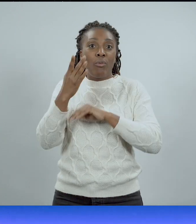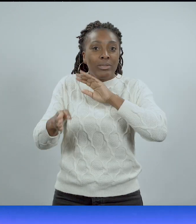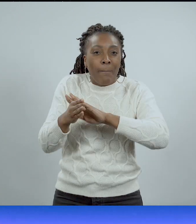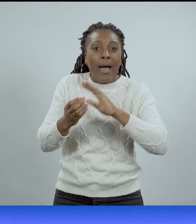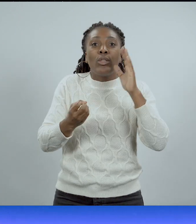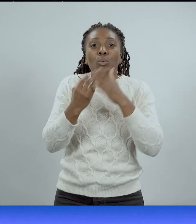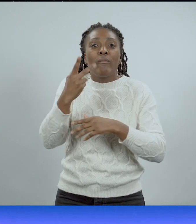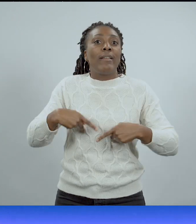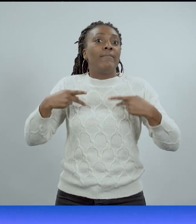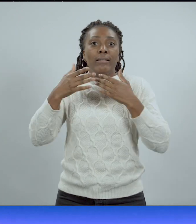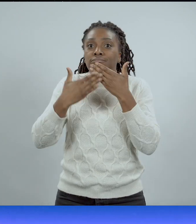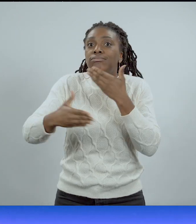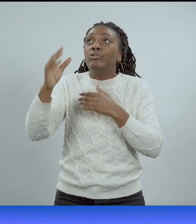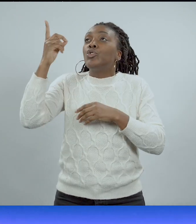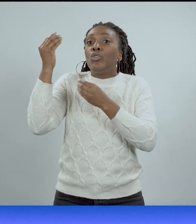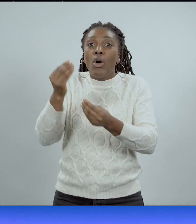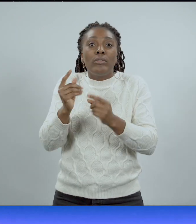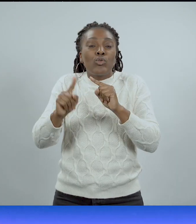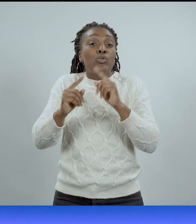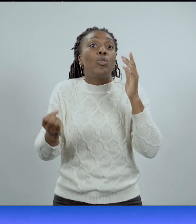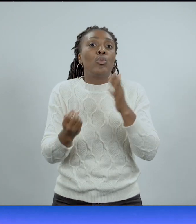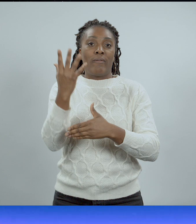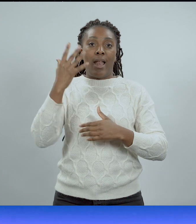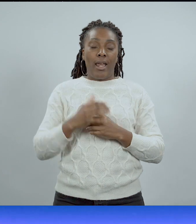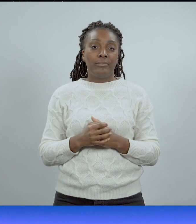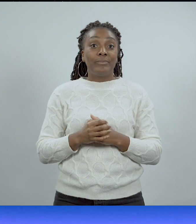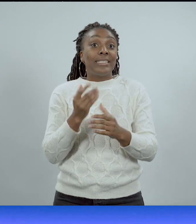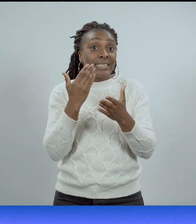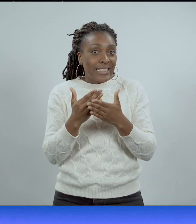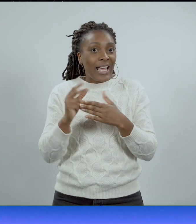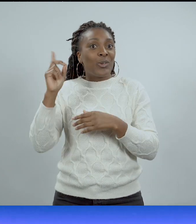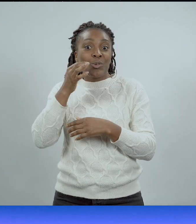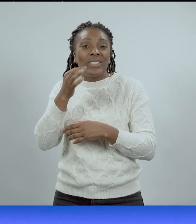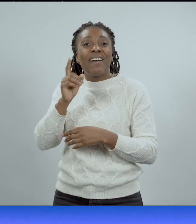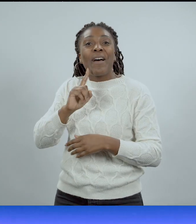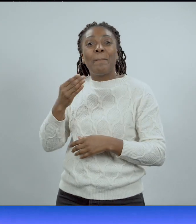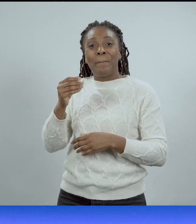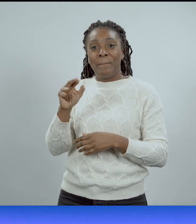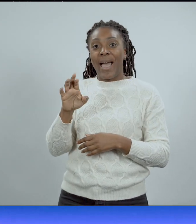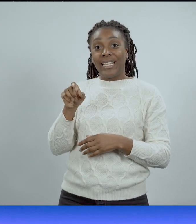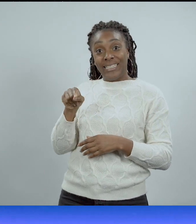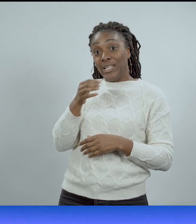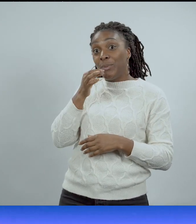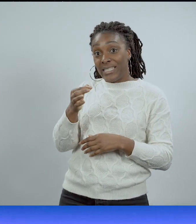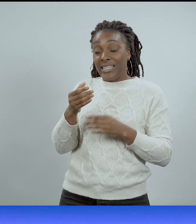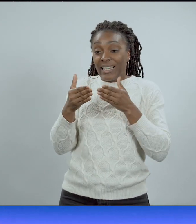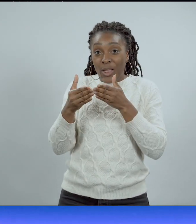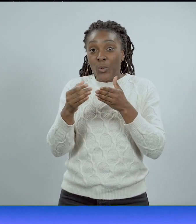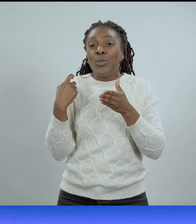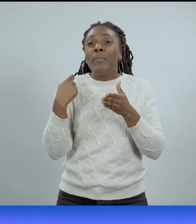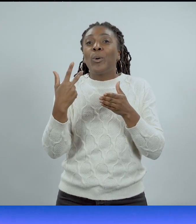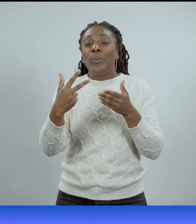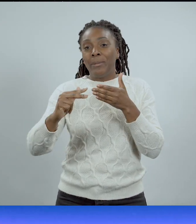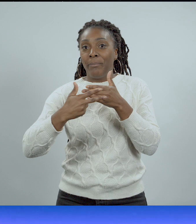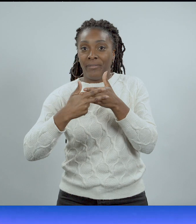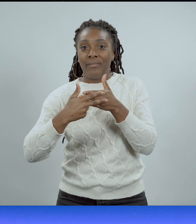nouveau départ, nouveau commencement. Dieu fait quelque chose de nouveau. Et c'est ce que Dieu était en train de lui dire à travers ce canoë en disant